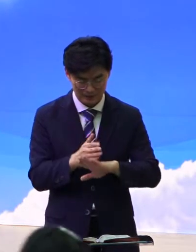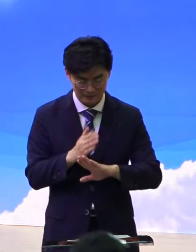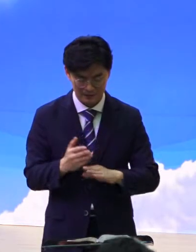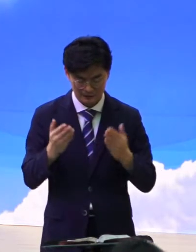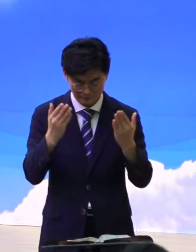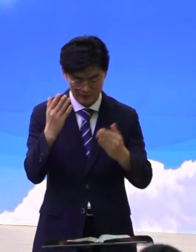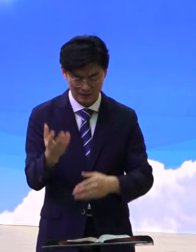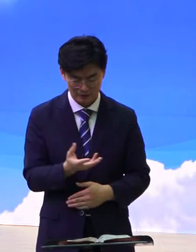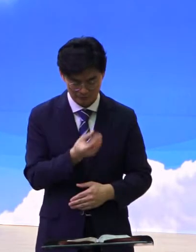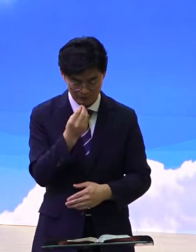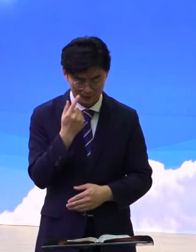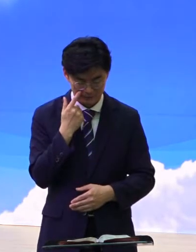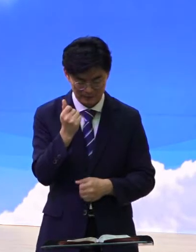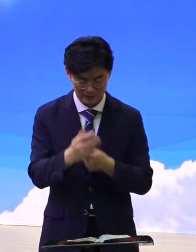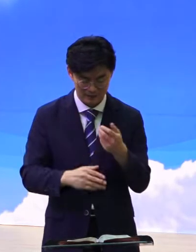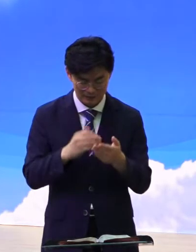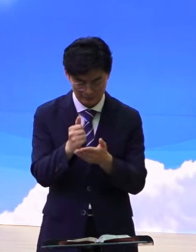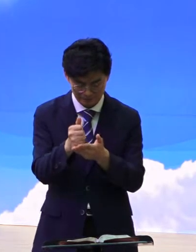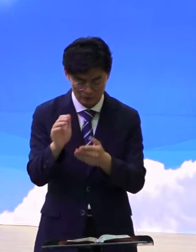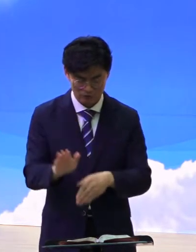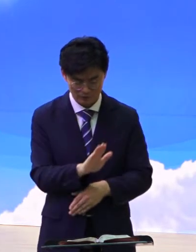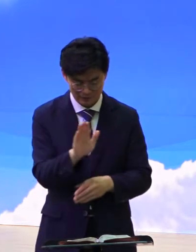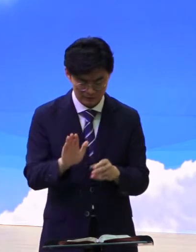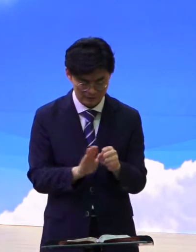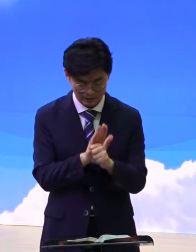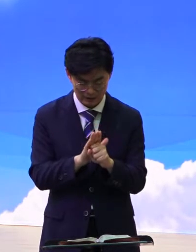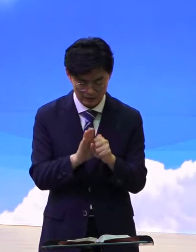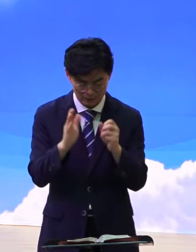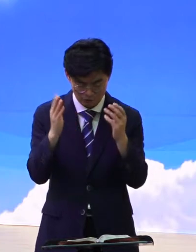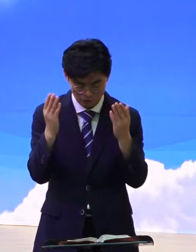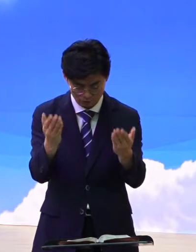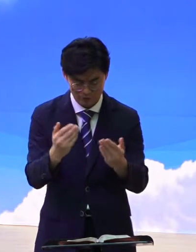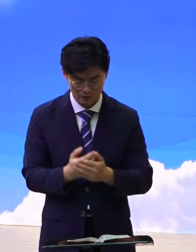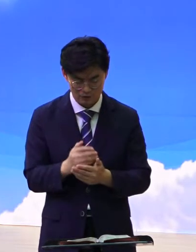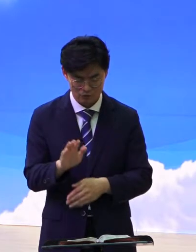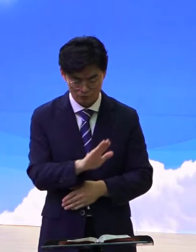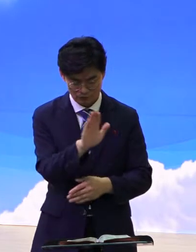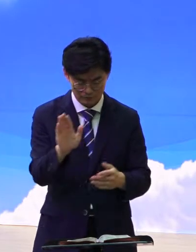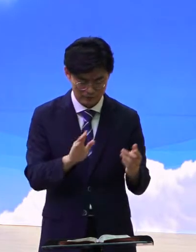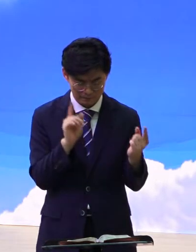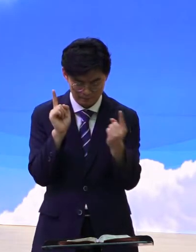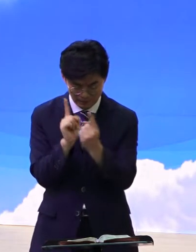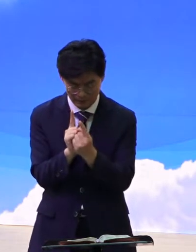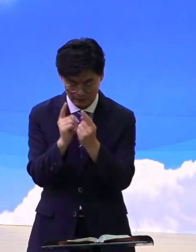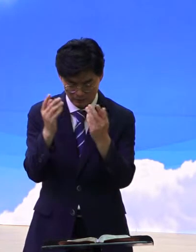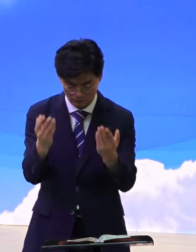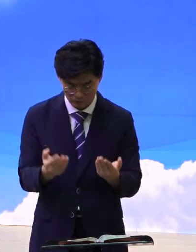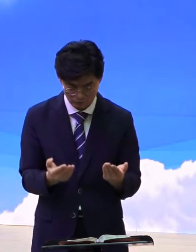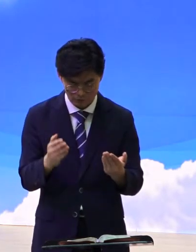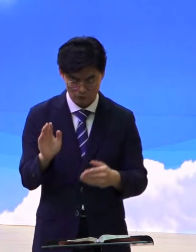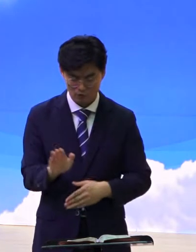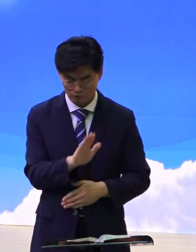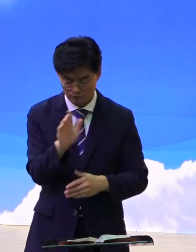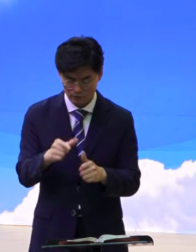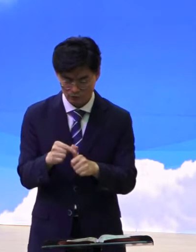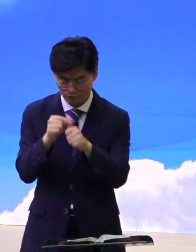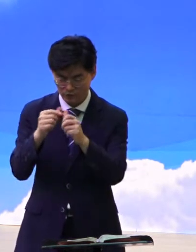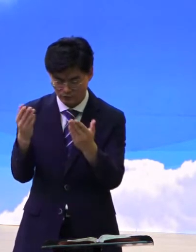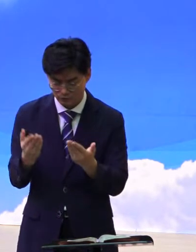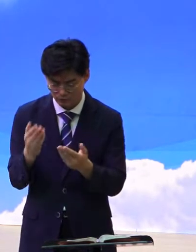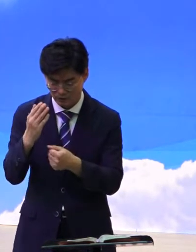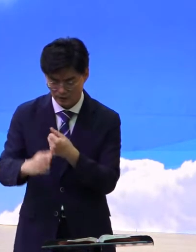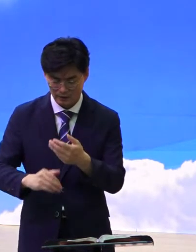아버지 하나님, 우리를 사랑하셔서 우리를 만나주시고 우리를 구원하여서 하나님의 자녀로 살게 하신